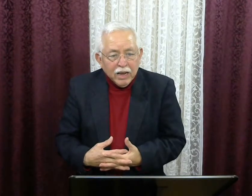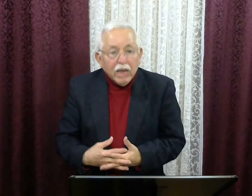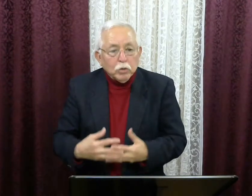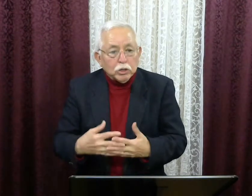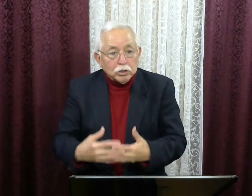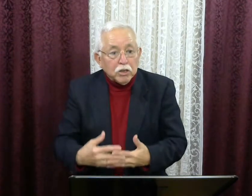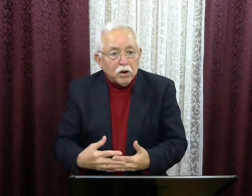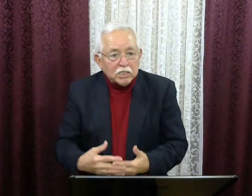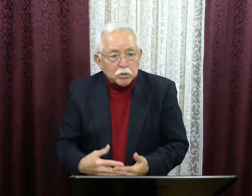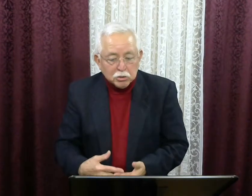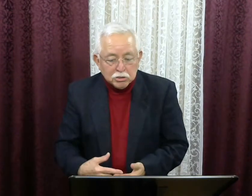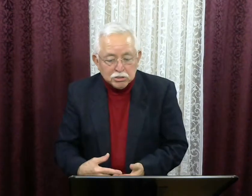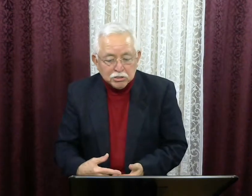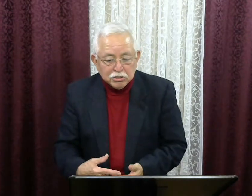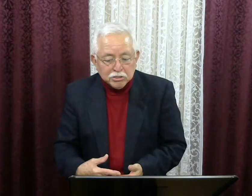en nuestro Señor Jesús.